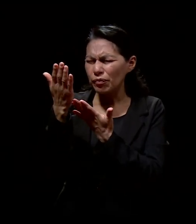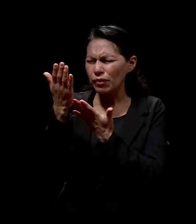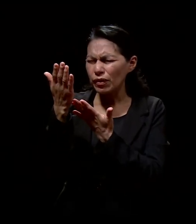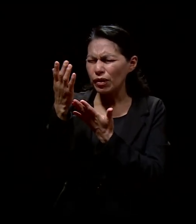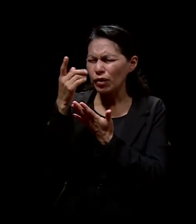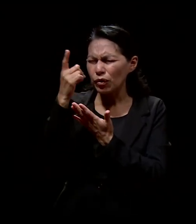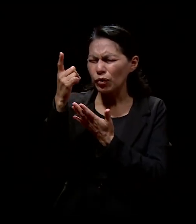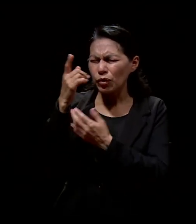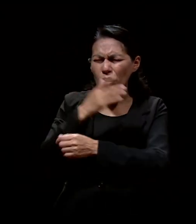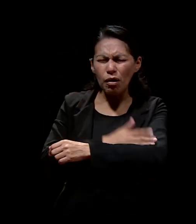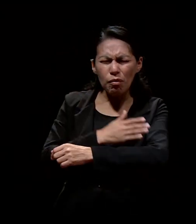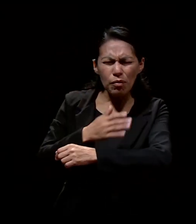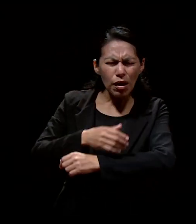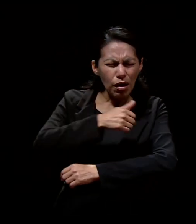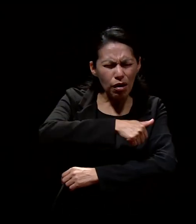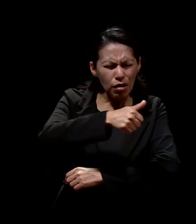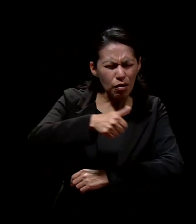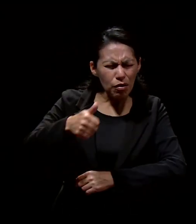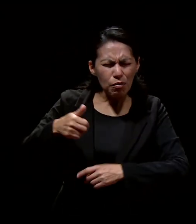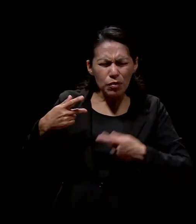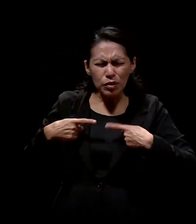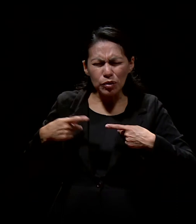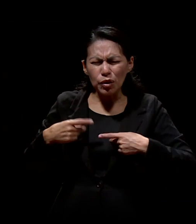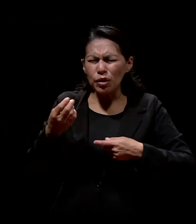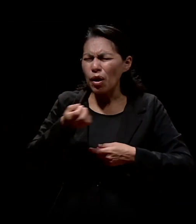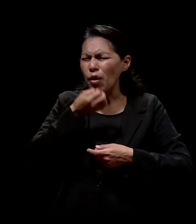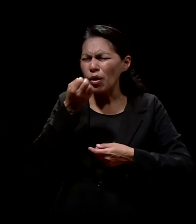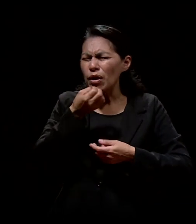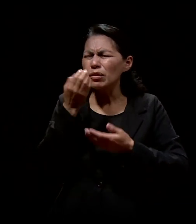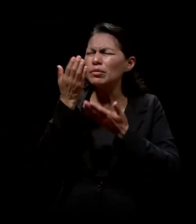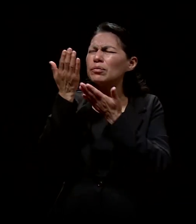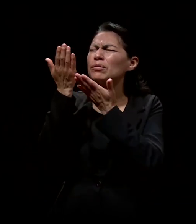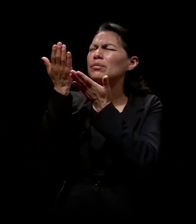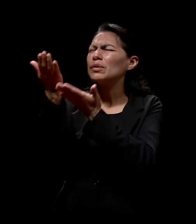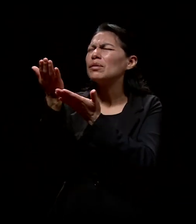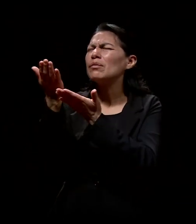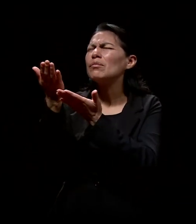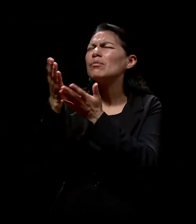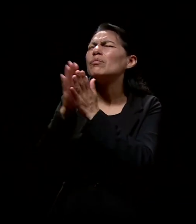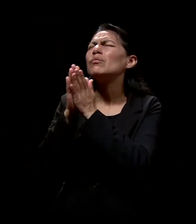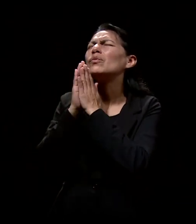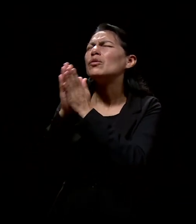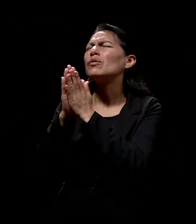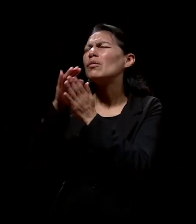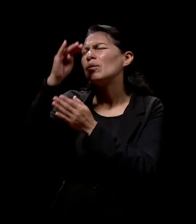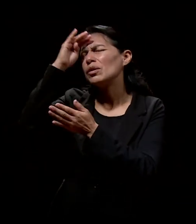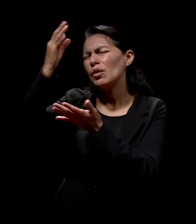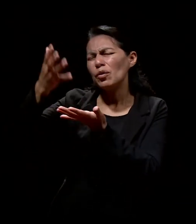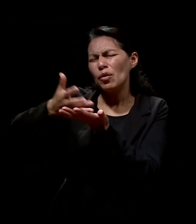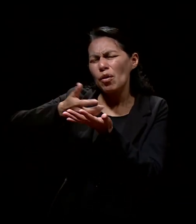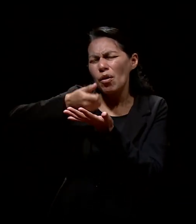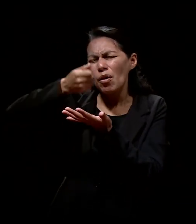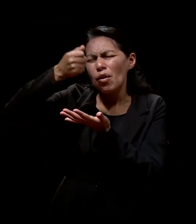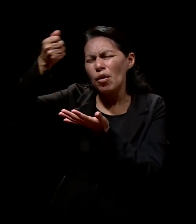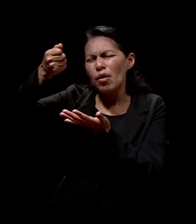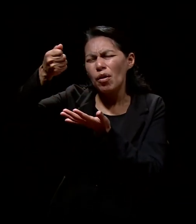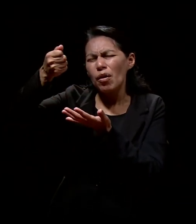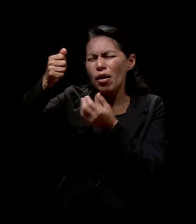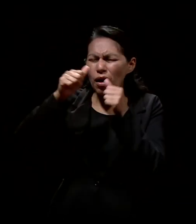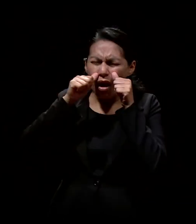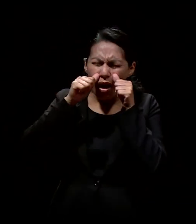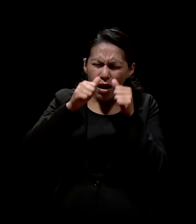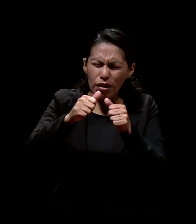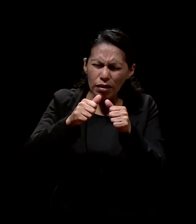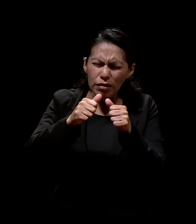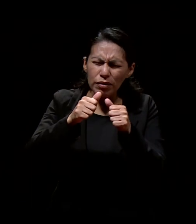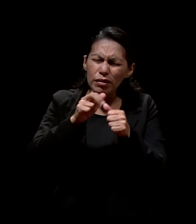que han elevado peticiones hacia ti. Tú puedas ayudarlos, Señor, y puedas resolverlas de acuerdo a tu voluntad. Amén. Sabemos, Señor, que tal